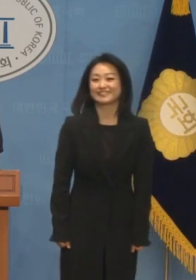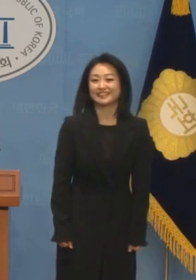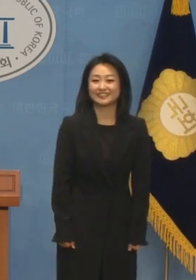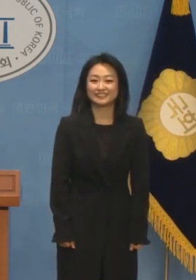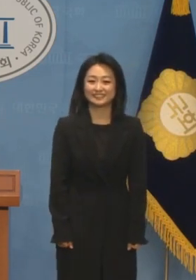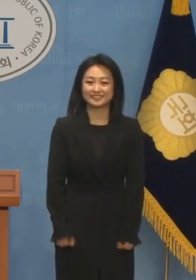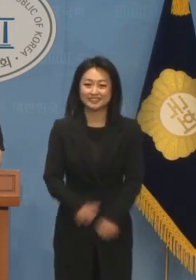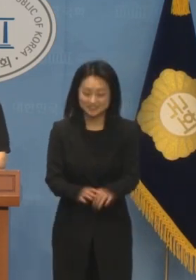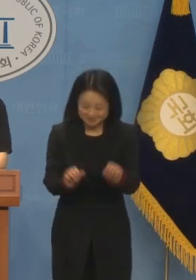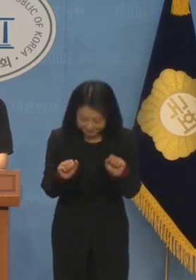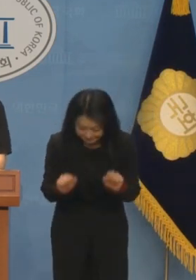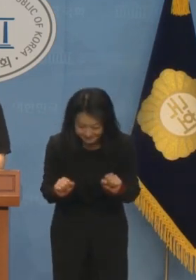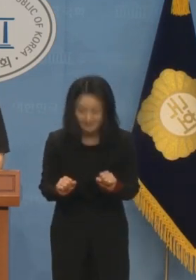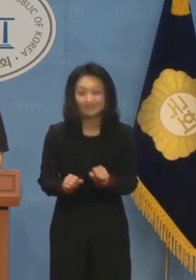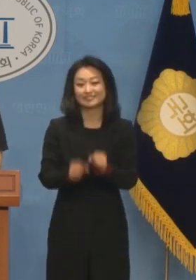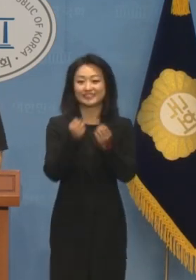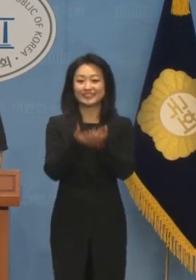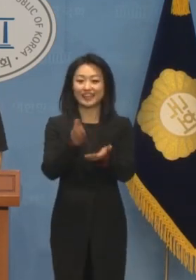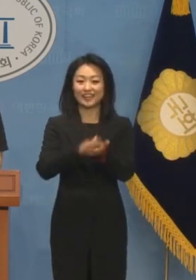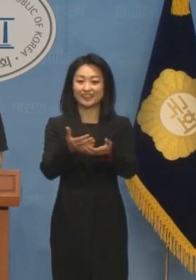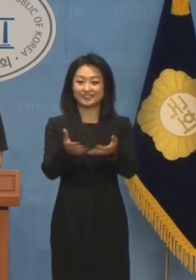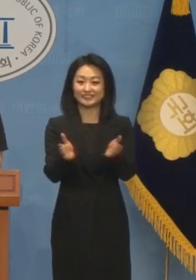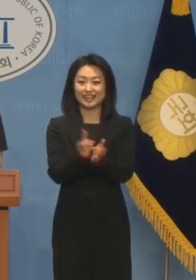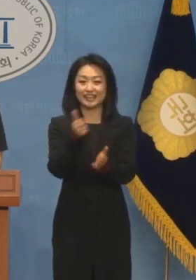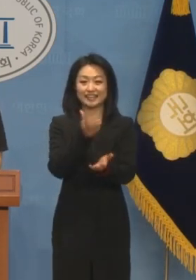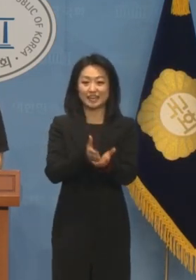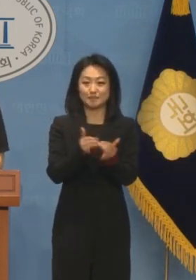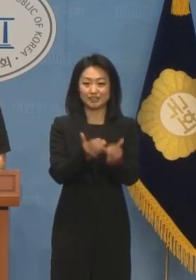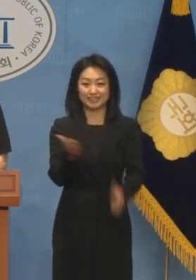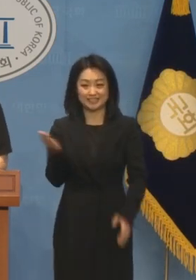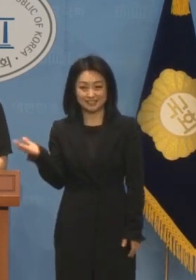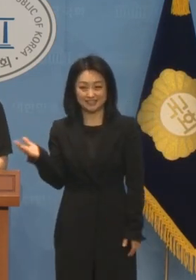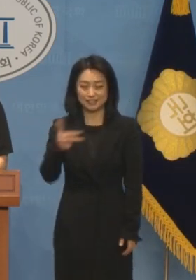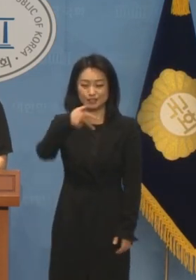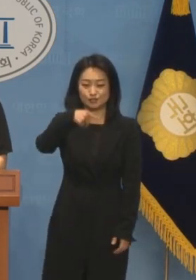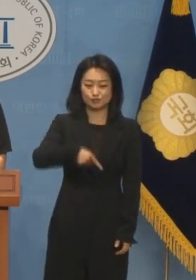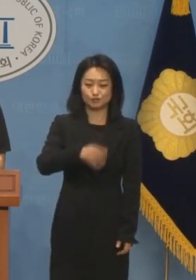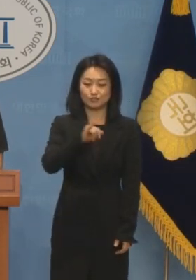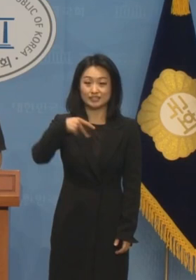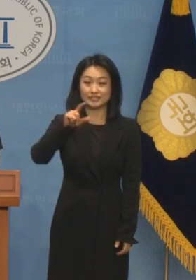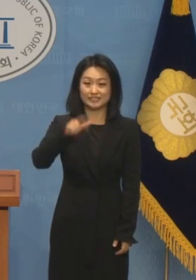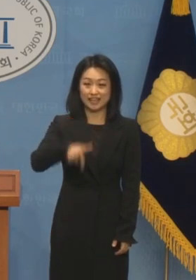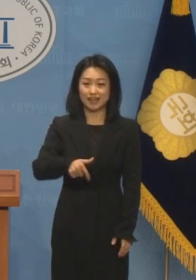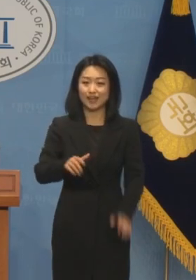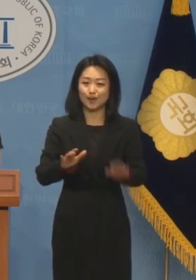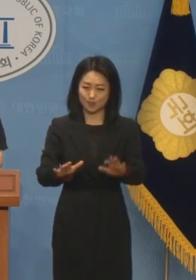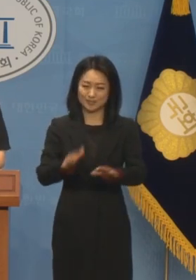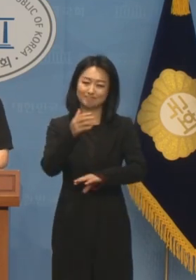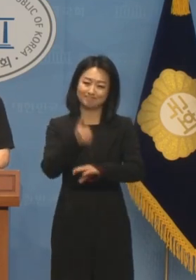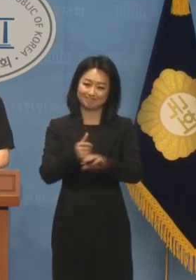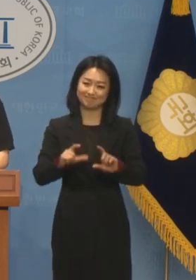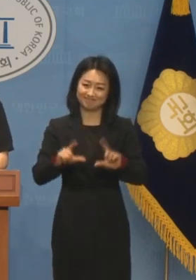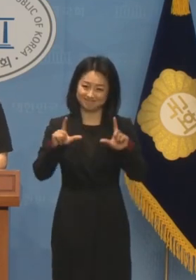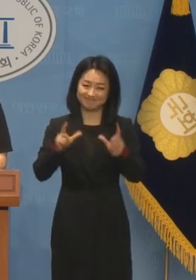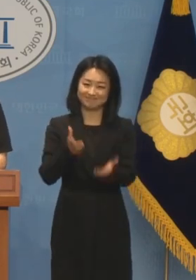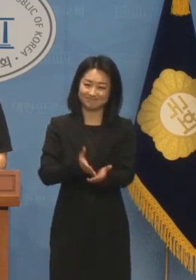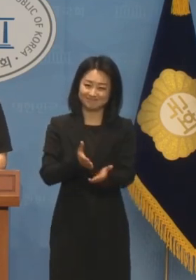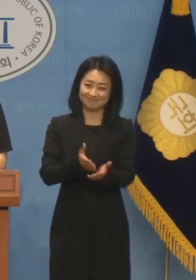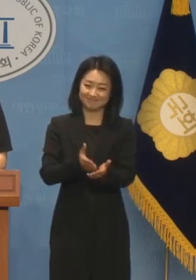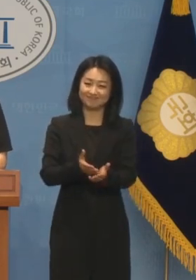네, 안녕하십니까. 개혁신당 대변인 주이삭입니다. 아마 오늘이 제 대변인 업무 마지막일 것 같고요. 저희